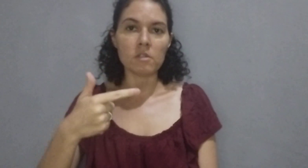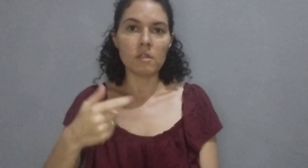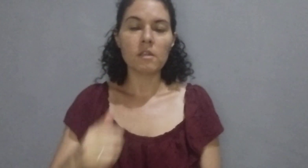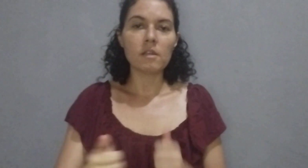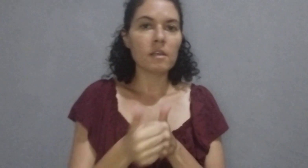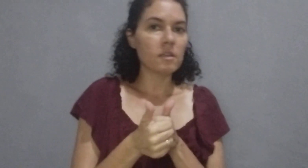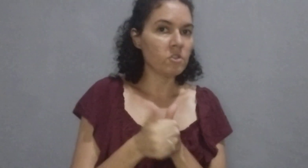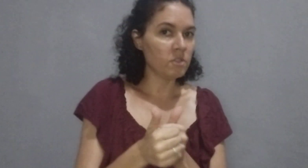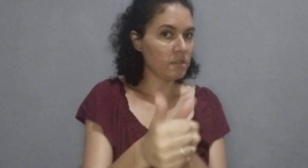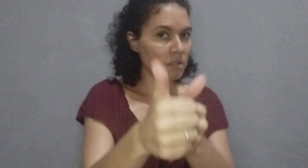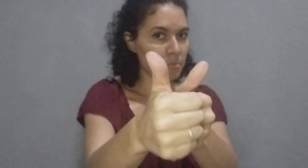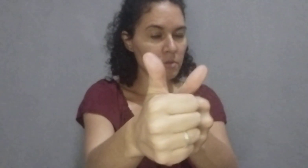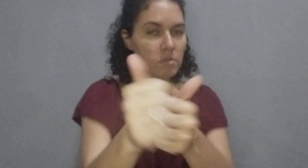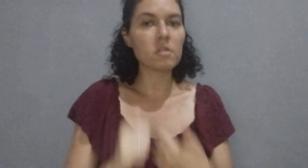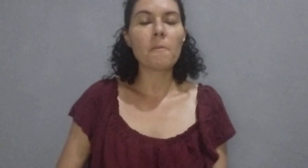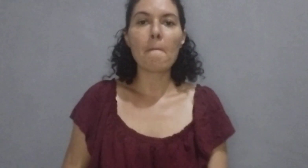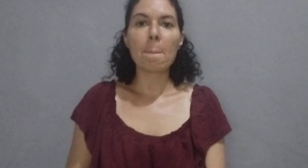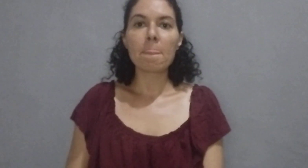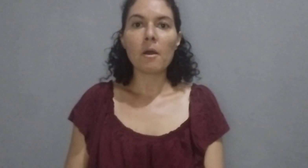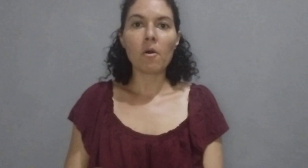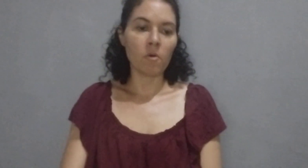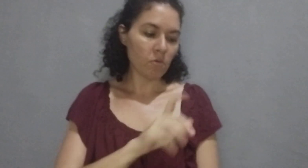12 discípulos ou